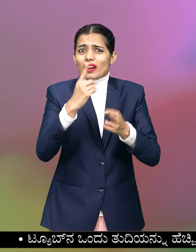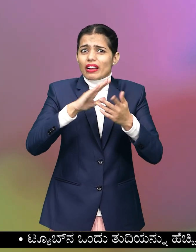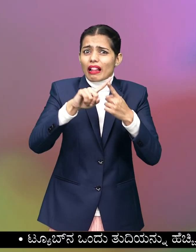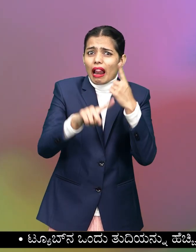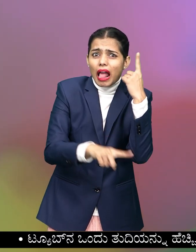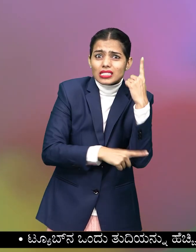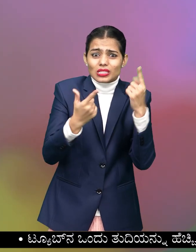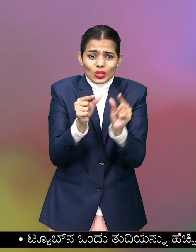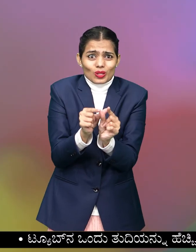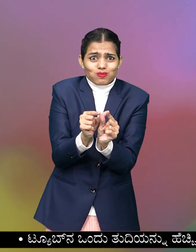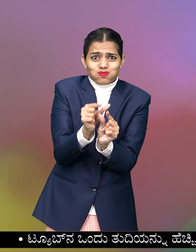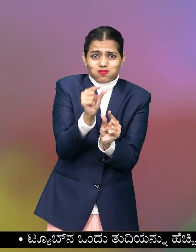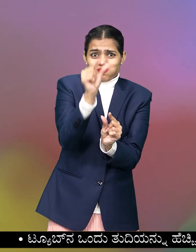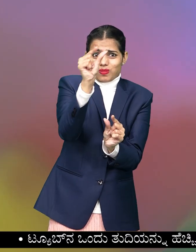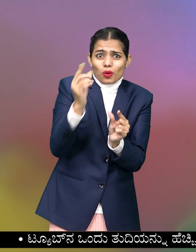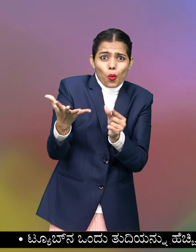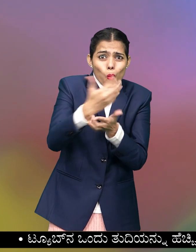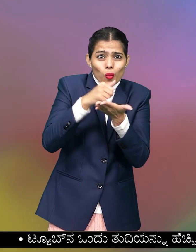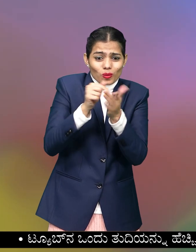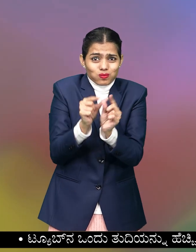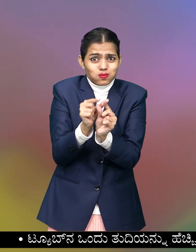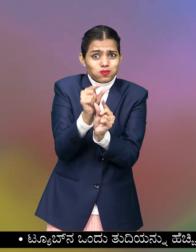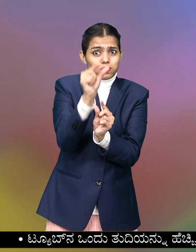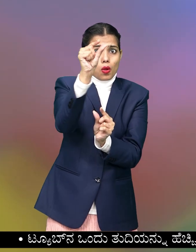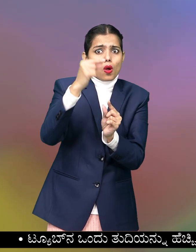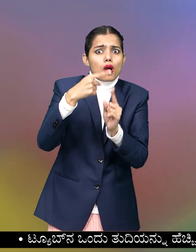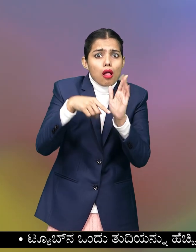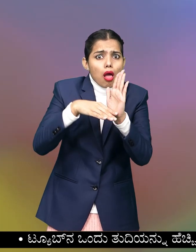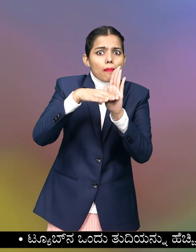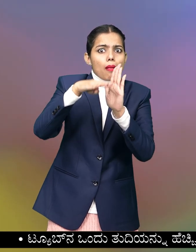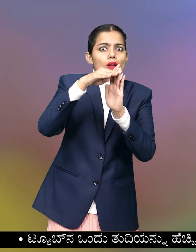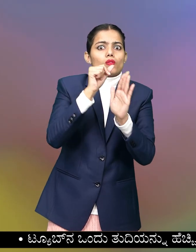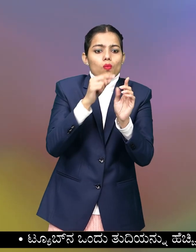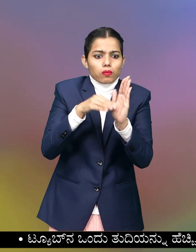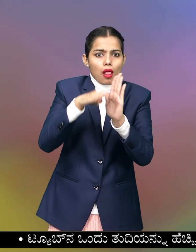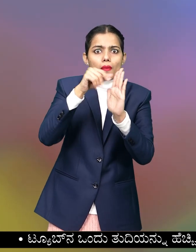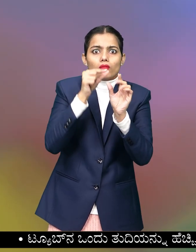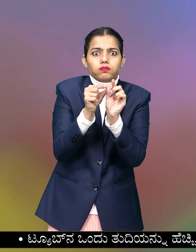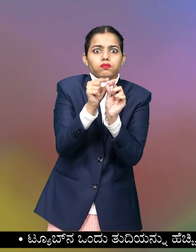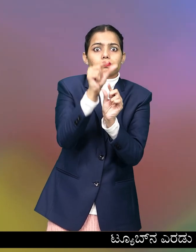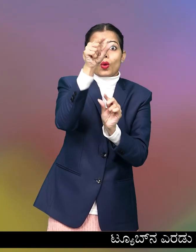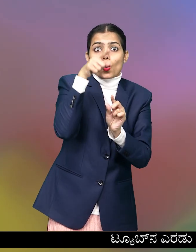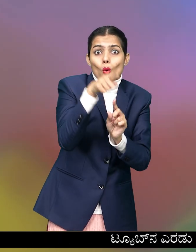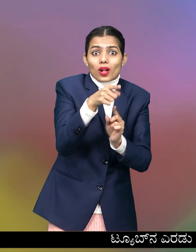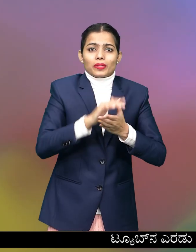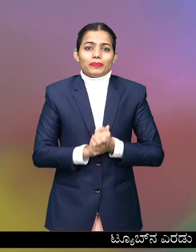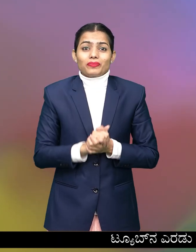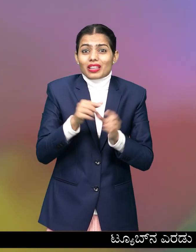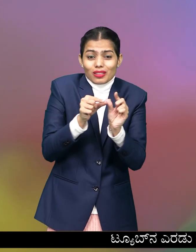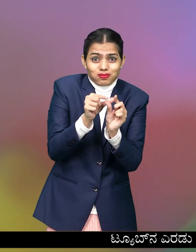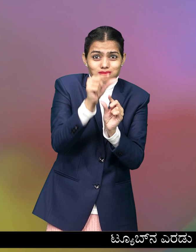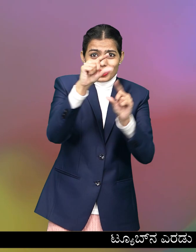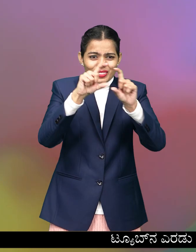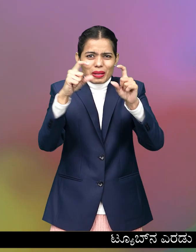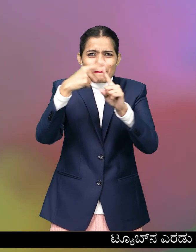ಟ್ಯೂಬ್ನ ಒಂದು ತುದಿಯನ್ನು ಹೆಚ್ಚಿನ ಮಟ್ಟದಲ್ಲಿ ಇರಿಸಲಾಗಿರುವ ನೀರು ತೊಟ್ಟಿಗೆ ಸಂಪರ್ಕಿಸಿದರೆ ಟ್ಯೂಬ್ನ ಎರಡು